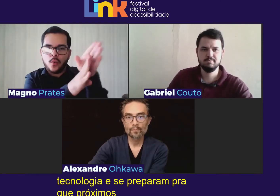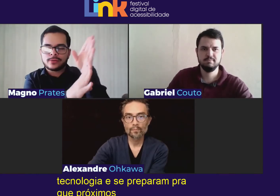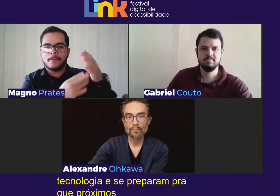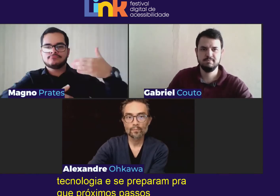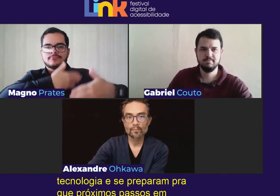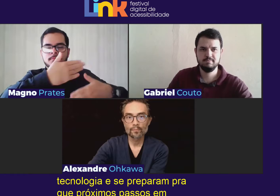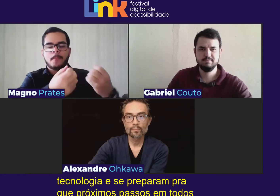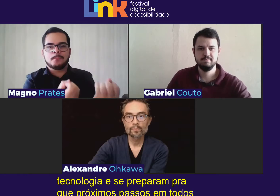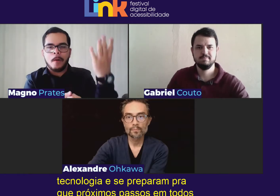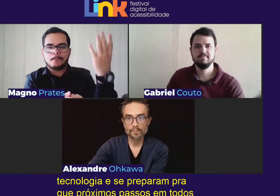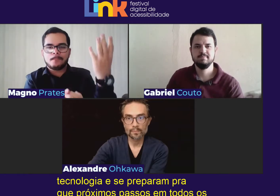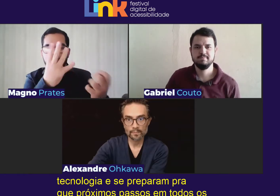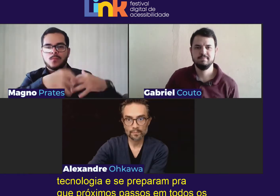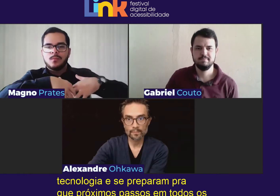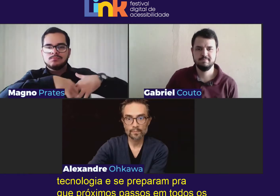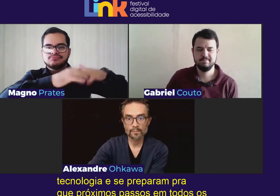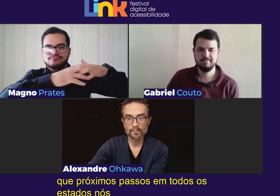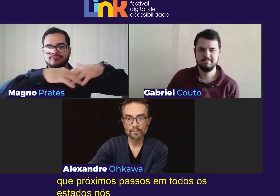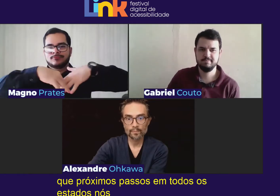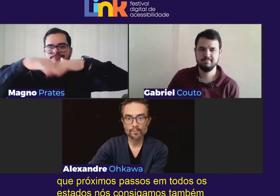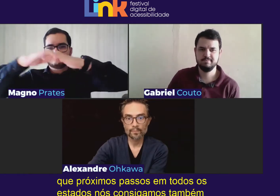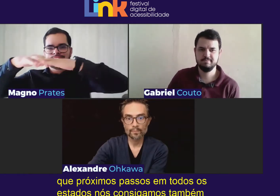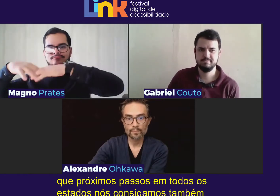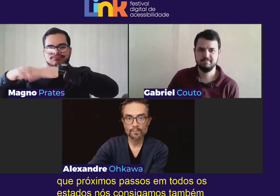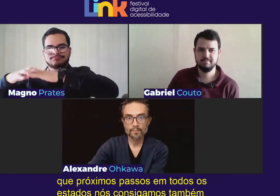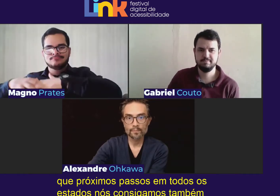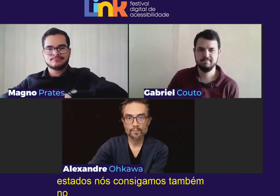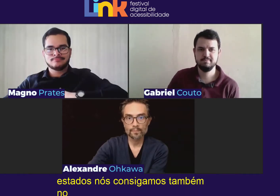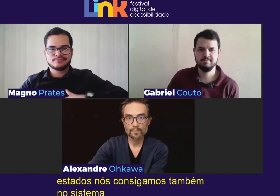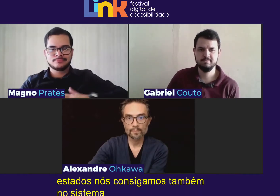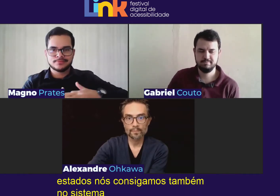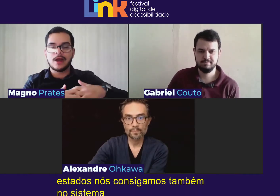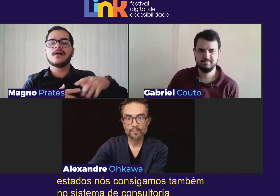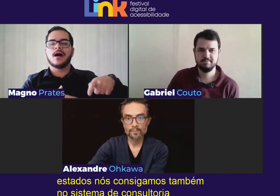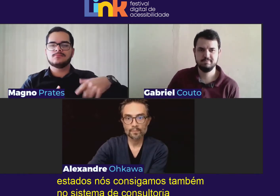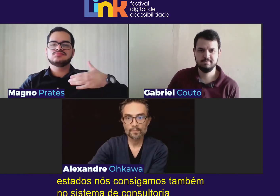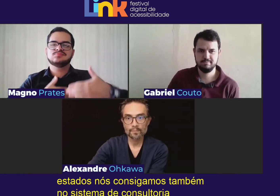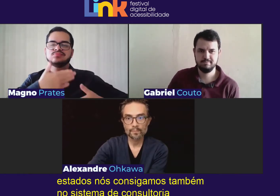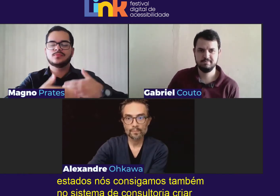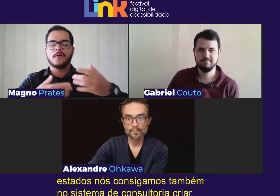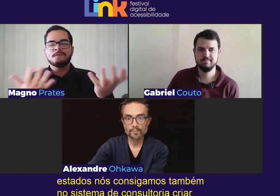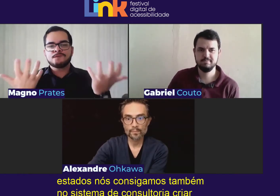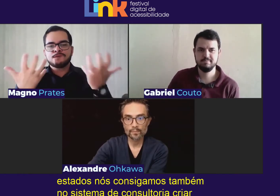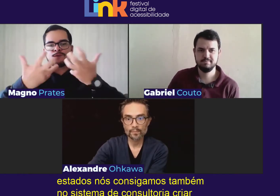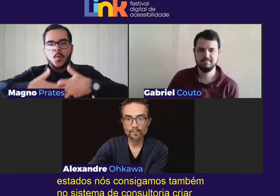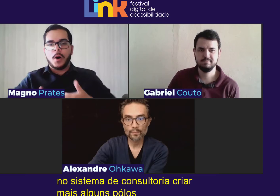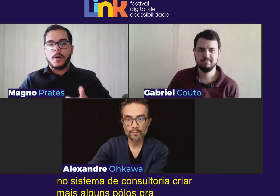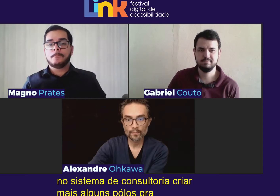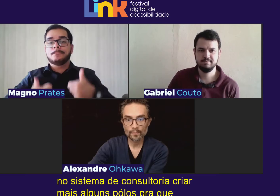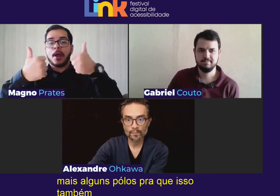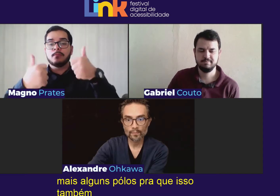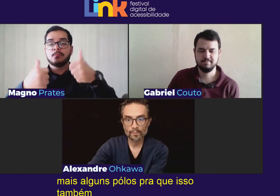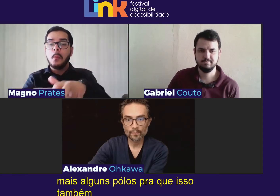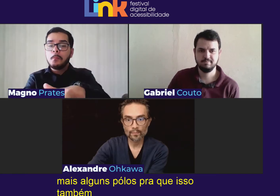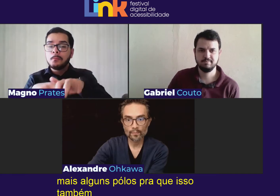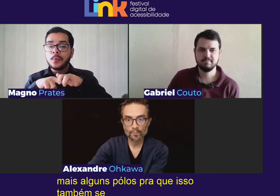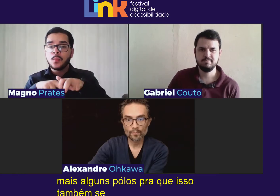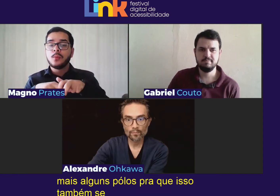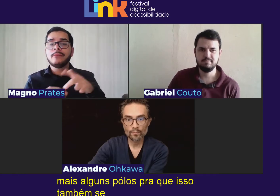também, num sistema de consultoria, criar mais alguns polos para que isso também se desenvolva, para que isso funcione da melhor